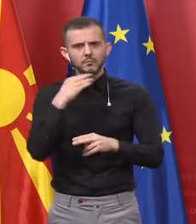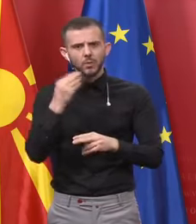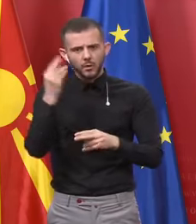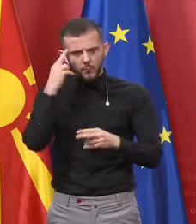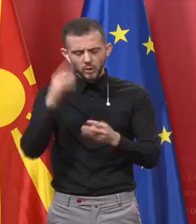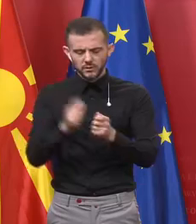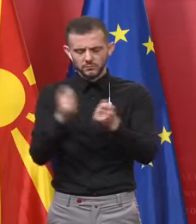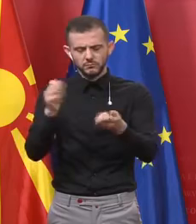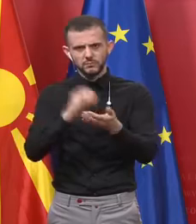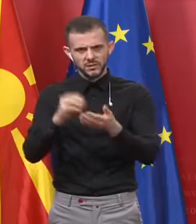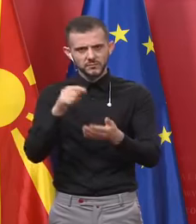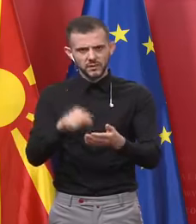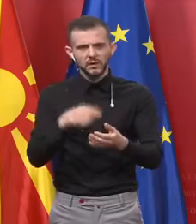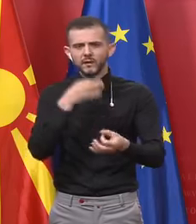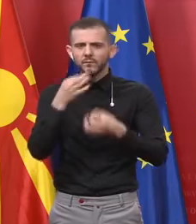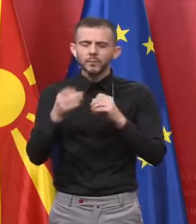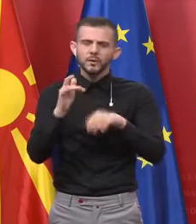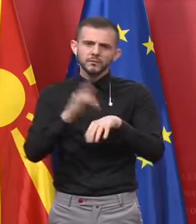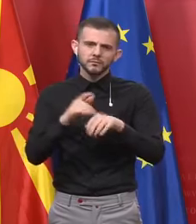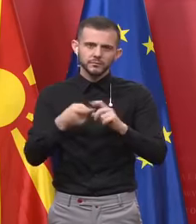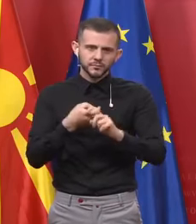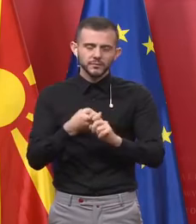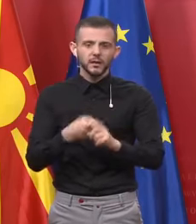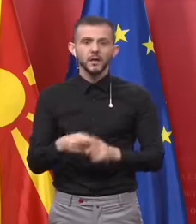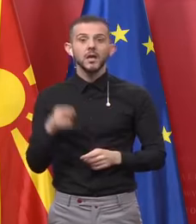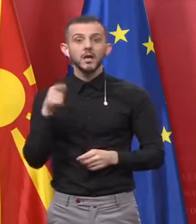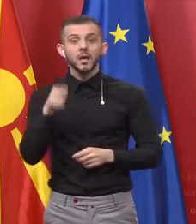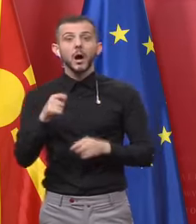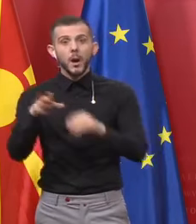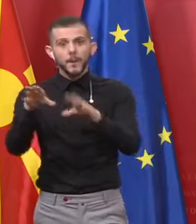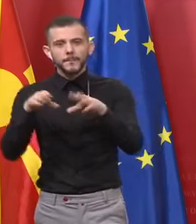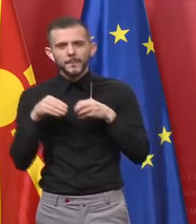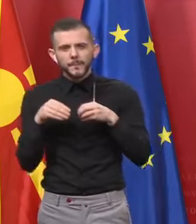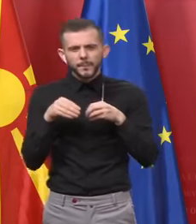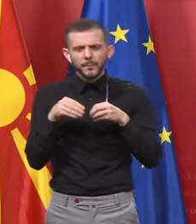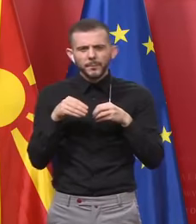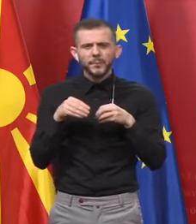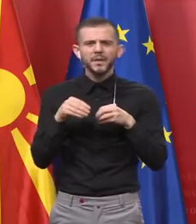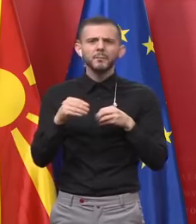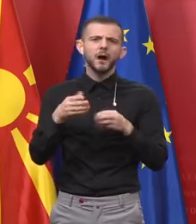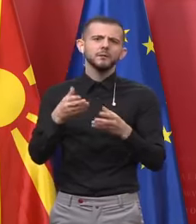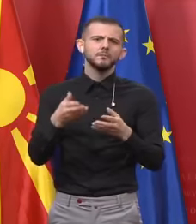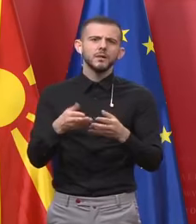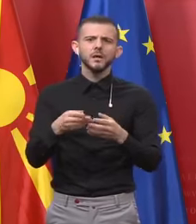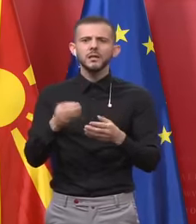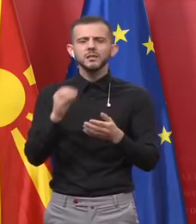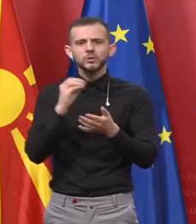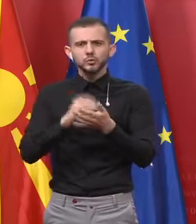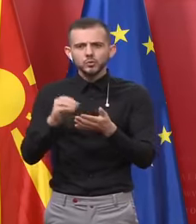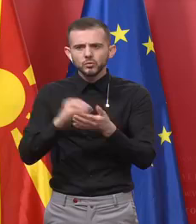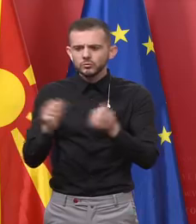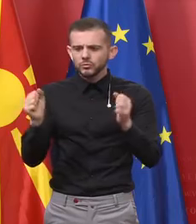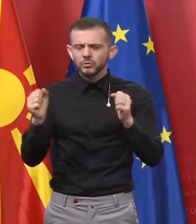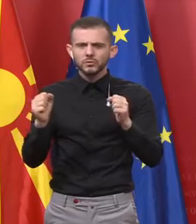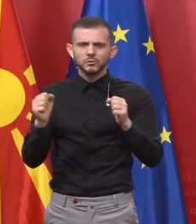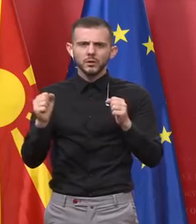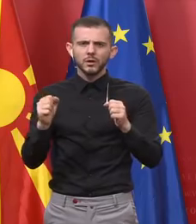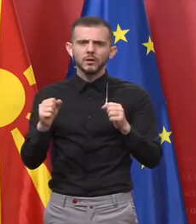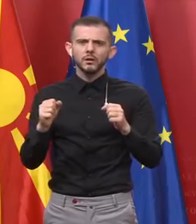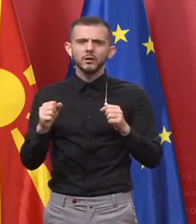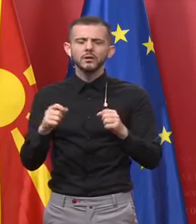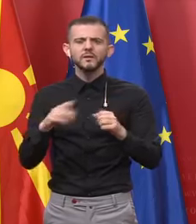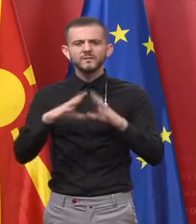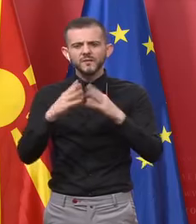списанија, каде што се примаат соодветно направени студии, заради тоа што и студиите